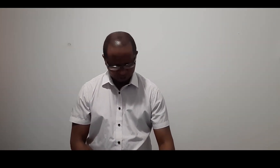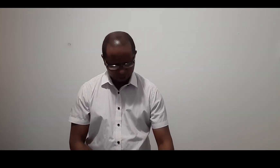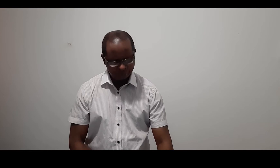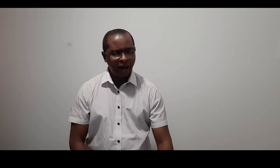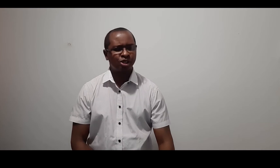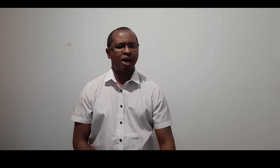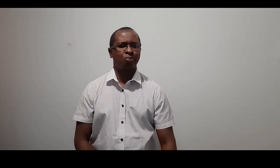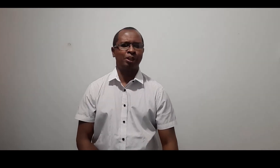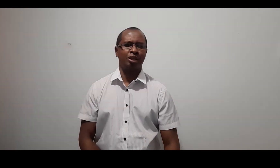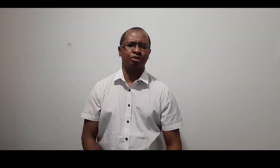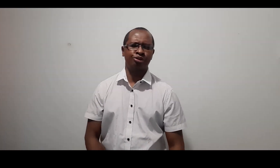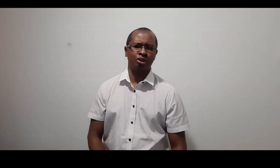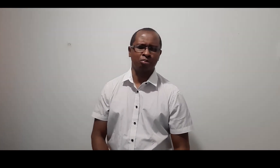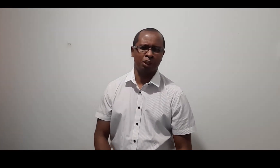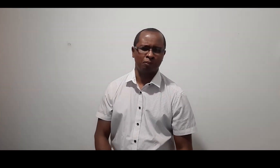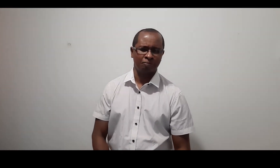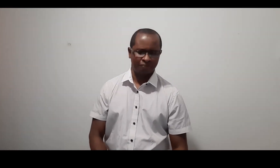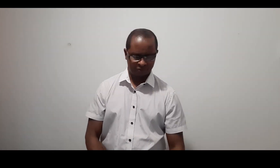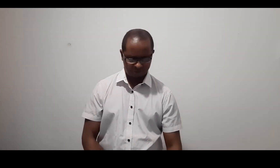Ny mahasarobidy ny fonomena